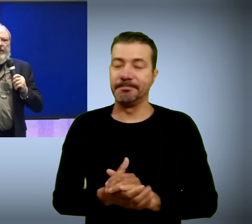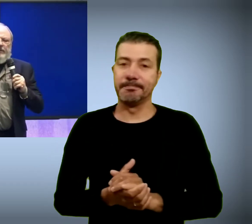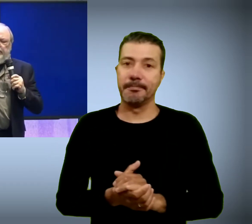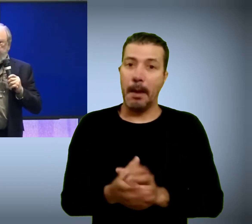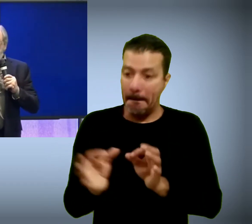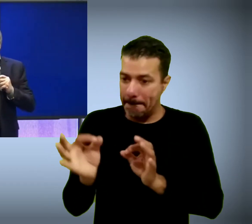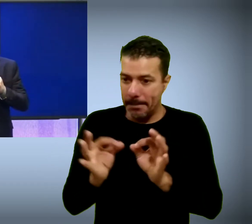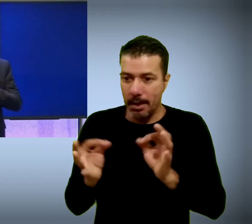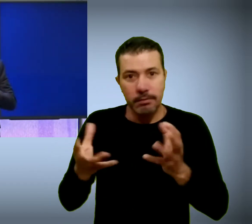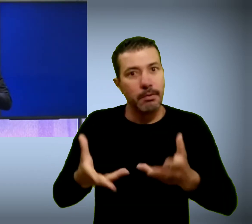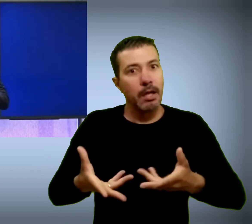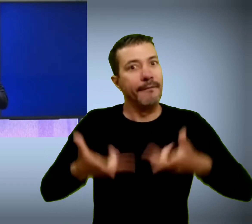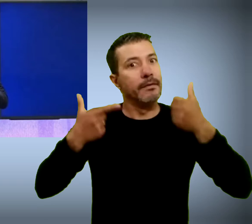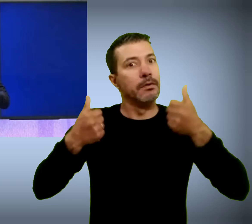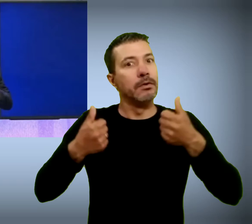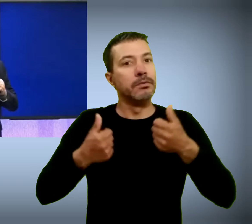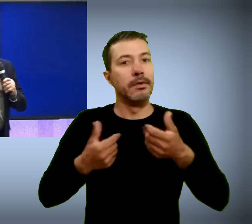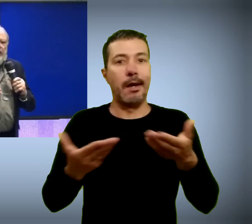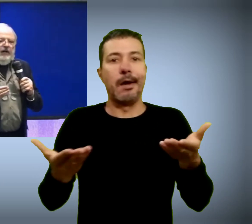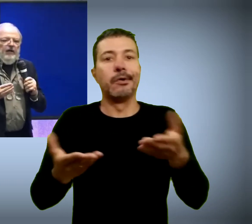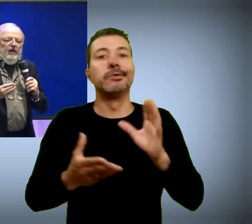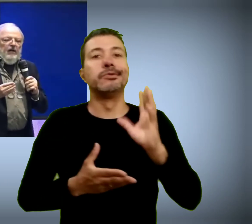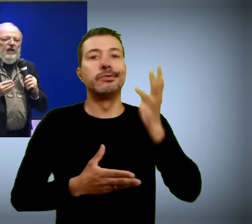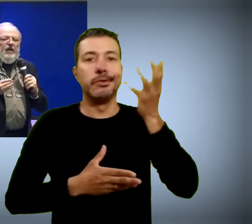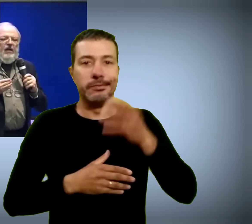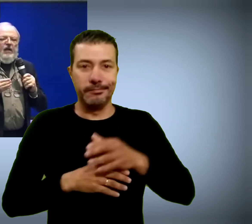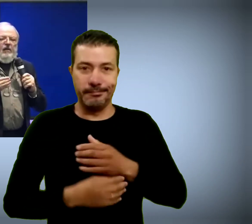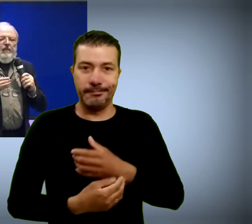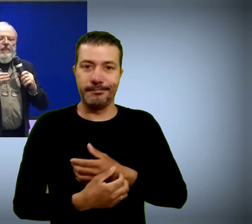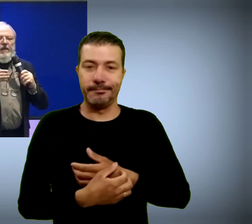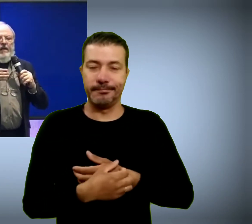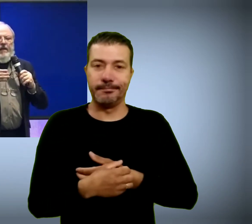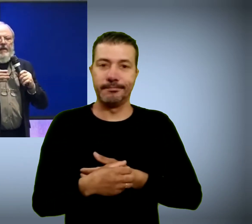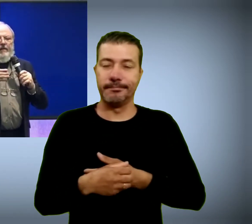Um plano maravilhoso. Agora,